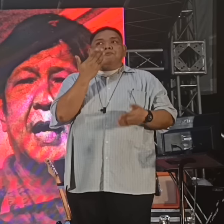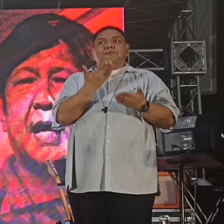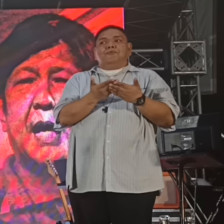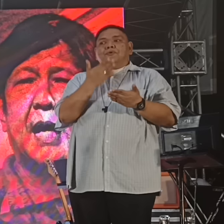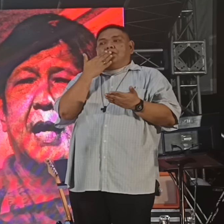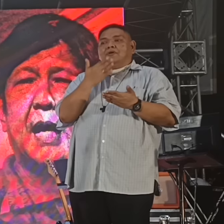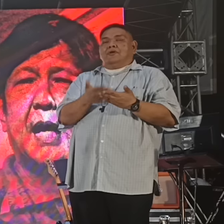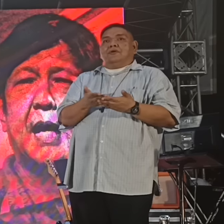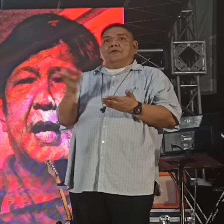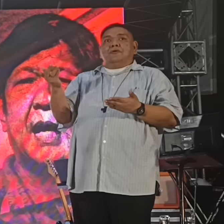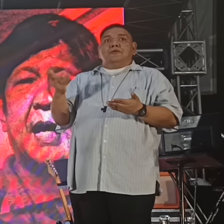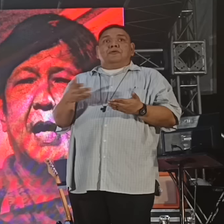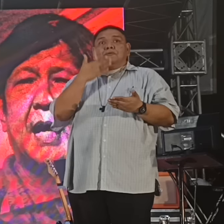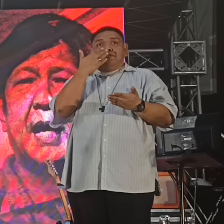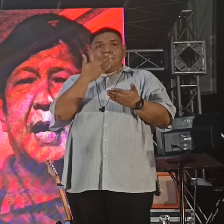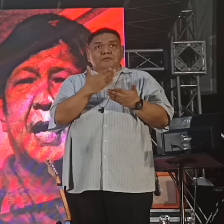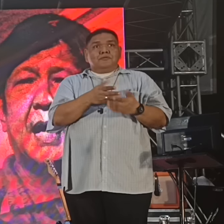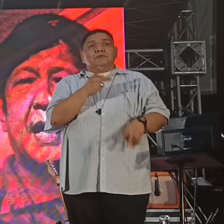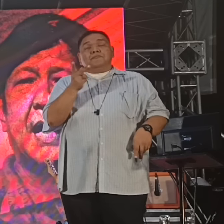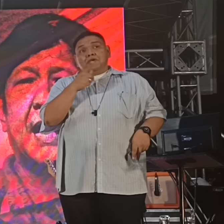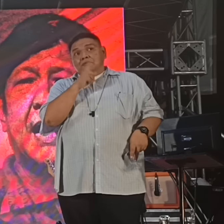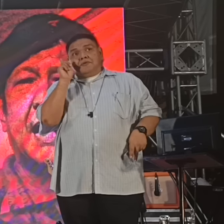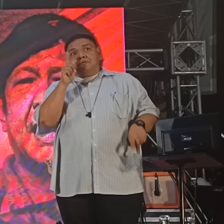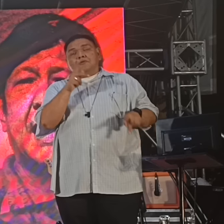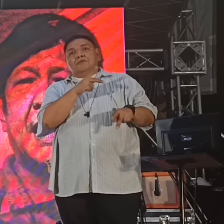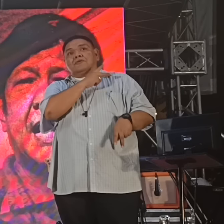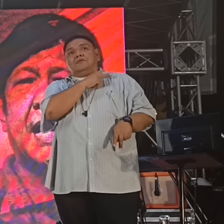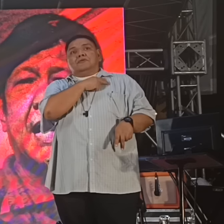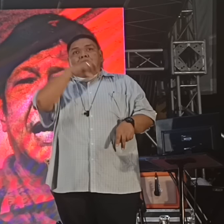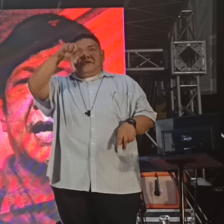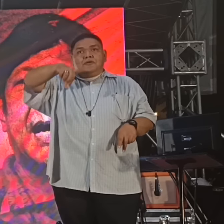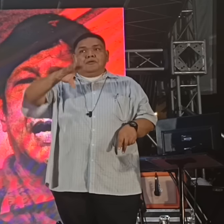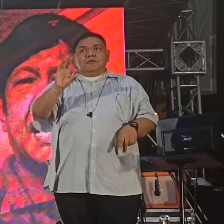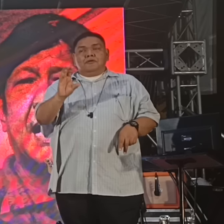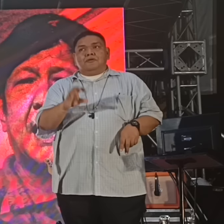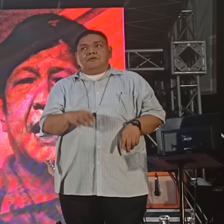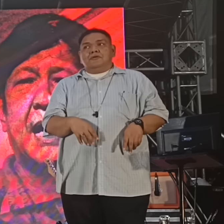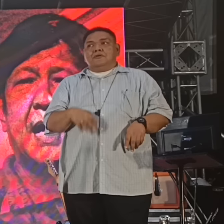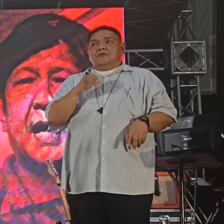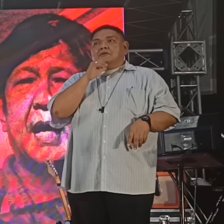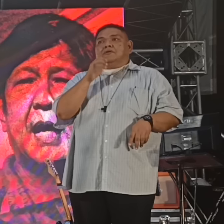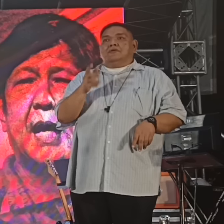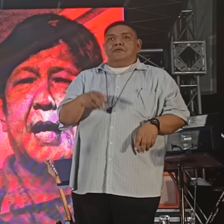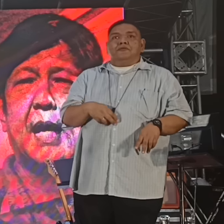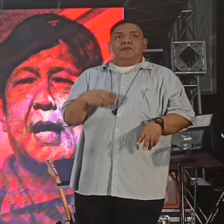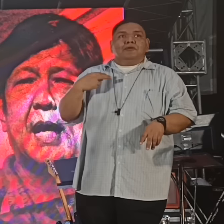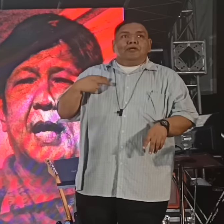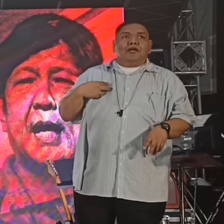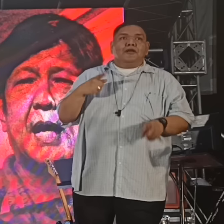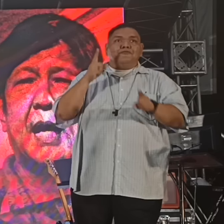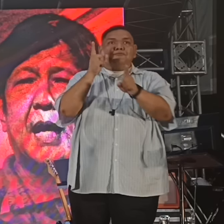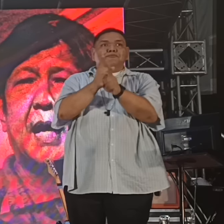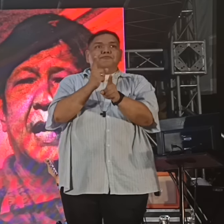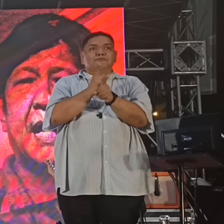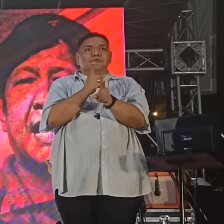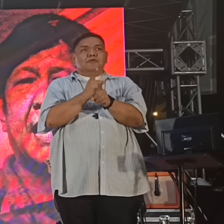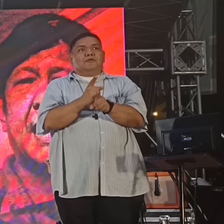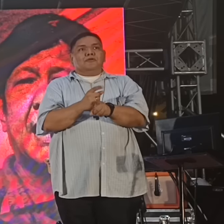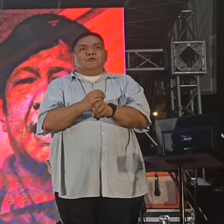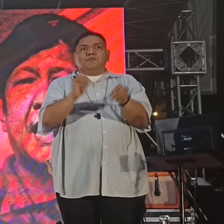yan. Dahil kapatid ko ay isang mabuting pulis sa Quezon City. Yes. But it's not the right. Walang